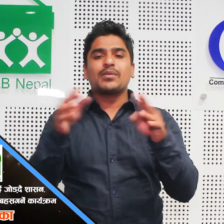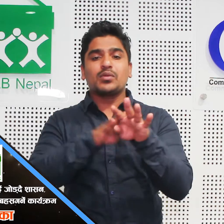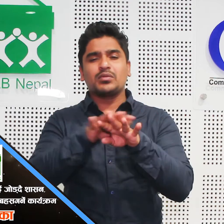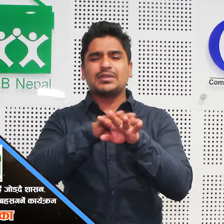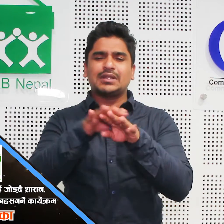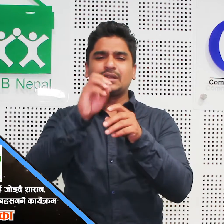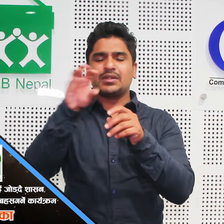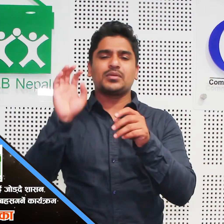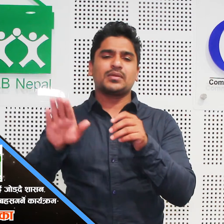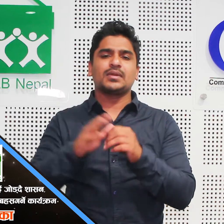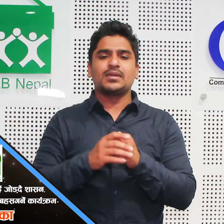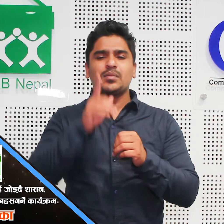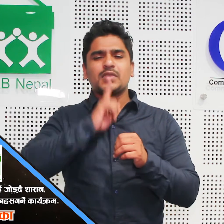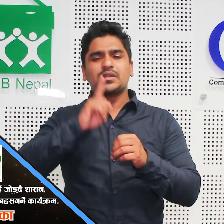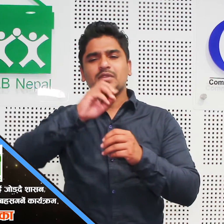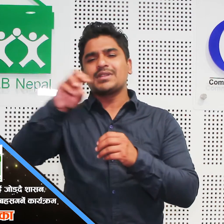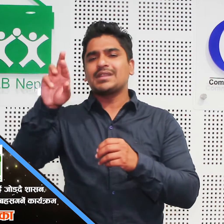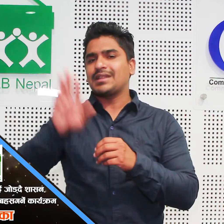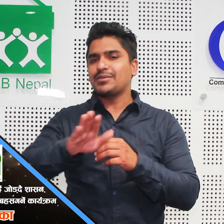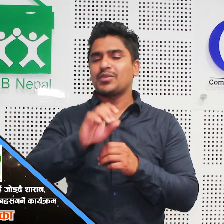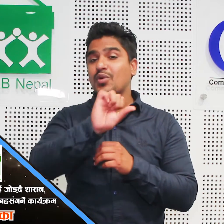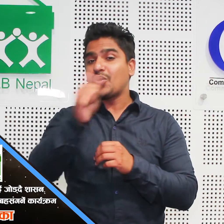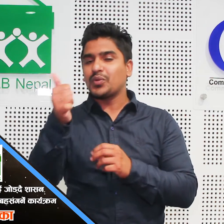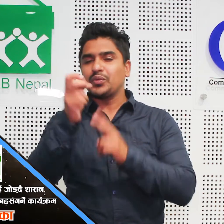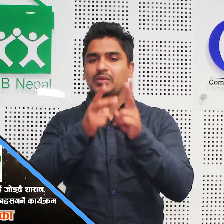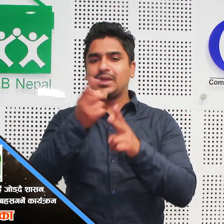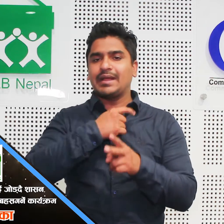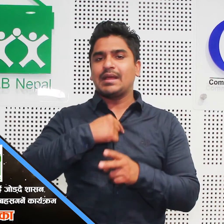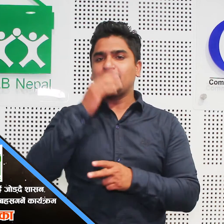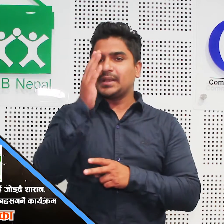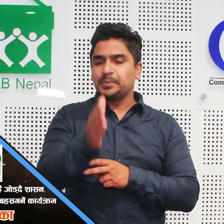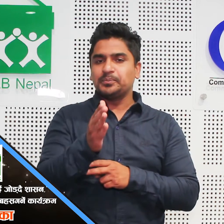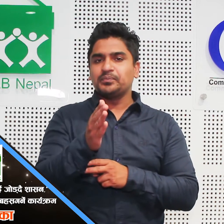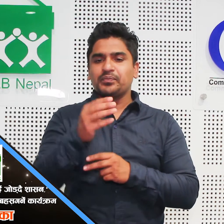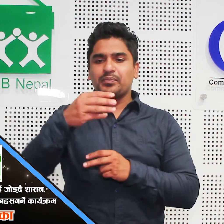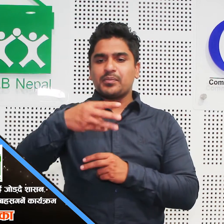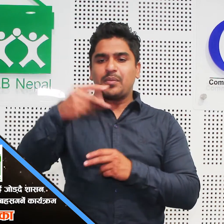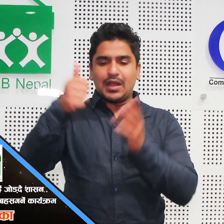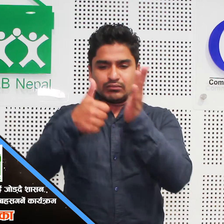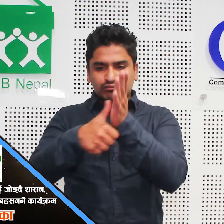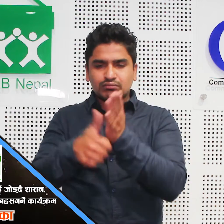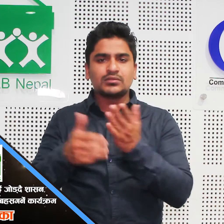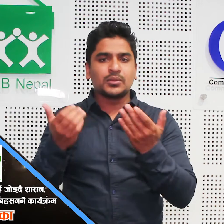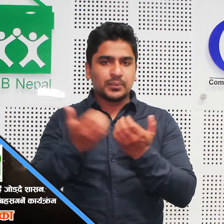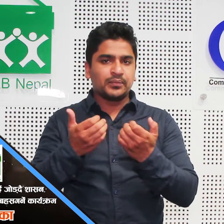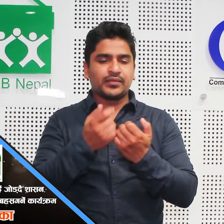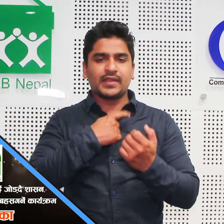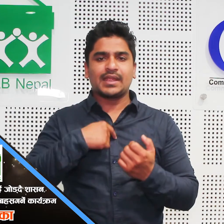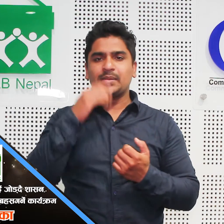यसो वर्ष्याउने पिसी नै दिइराखेका छौँ। र अर्को कुरो हामीले चाहिँ माटो चेक जाँच गर्ने, हामीले पहिलो